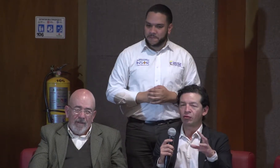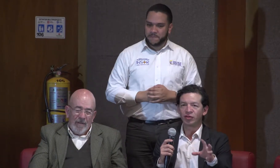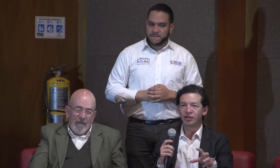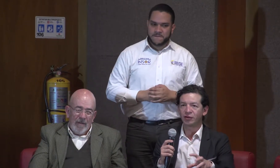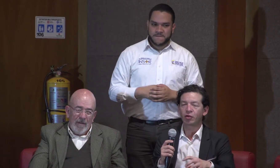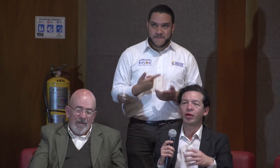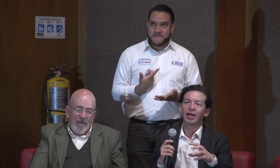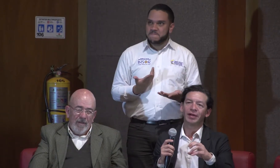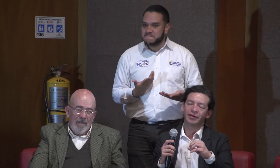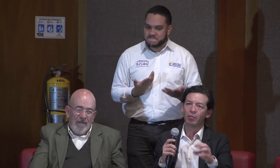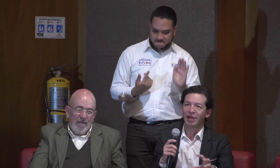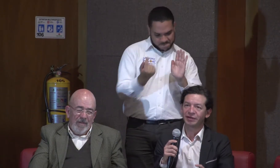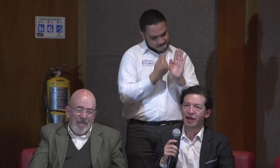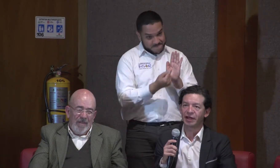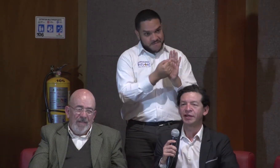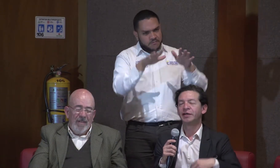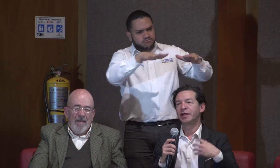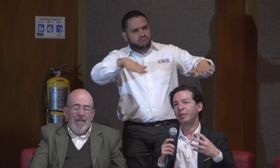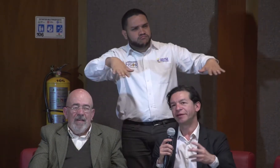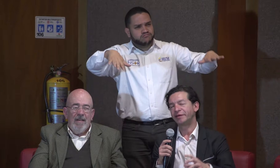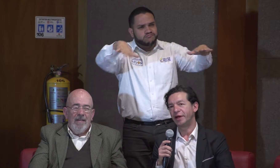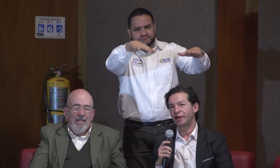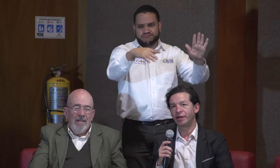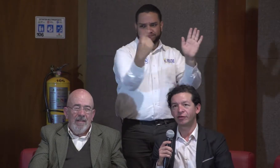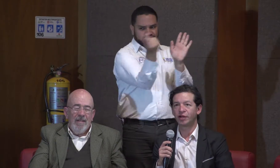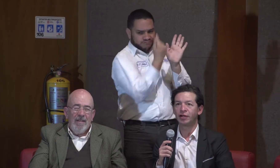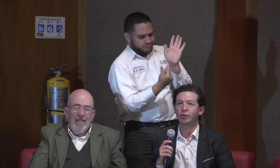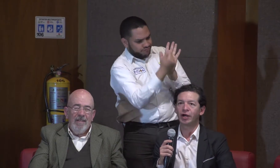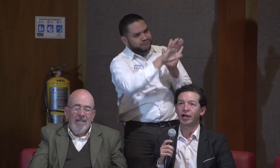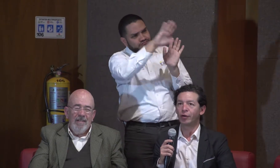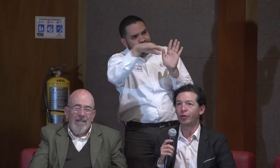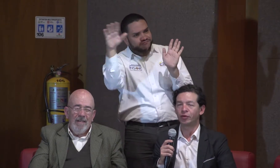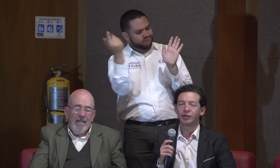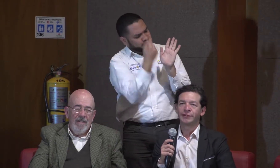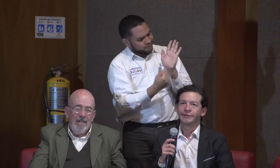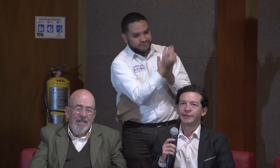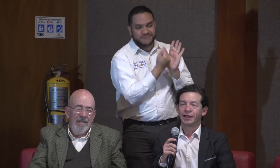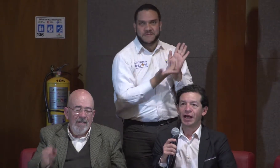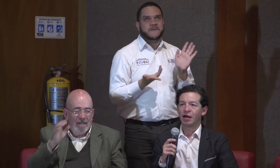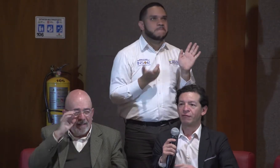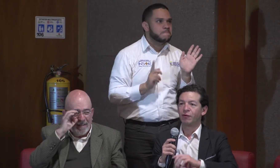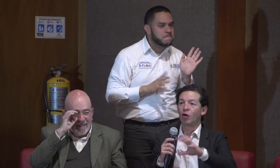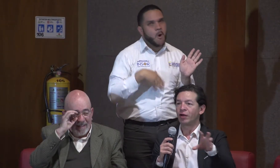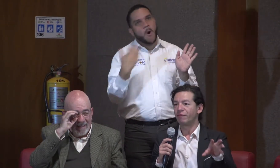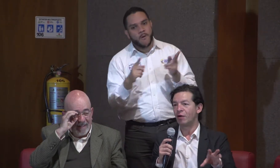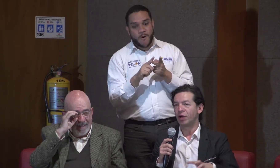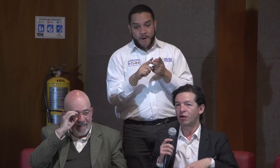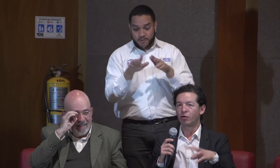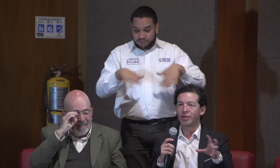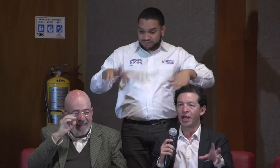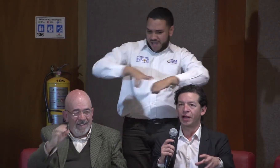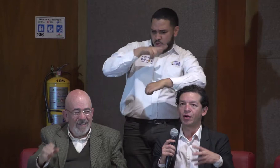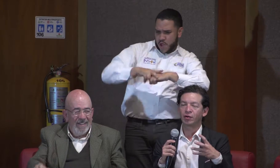hice algunos intentos como de tal vez hacer un paisaje, tal vez hacer, no sé, dibujar como la flora y